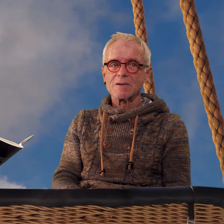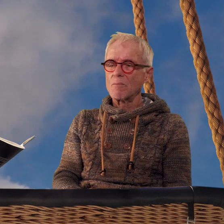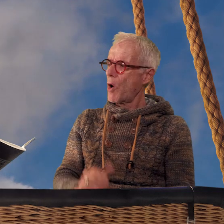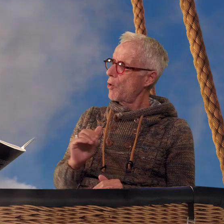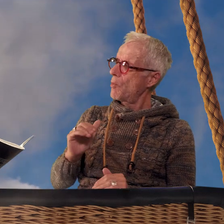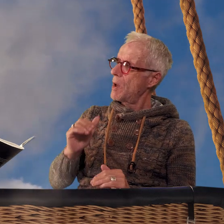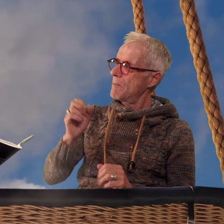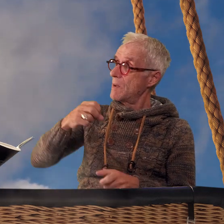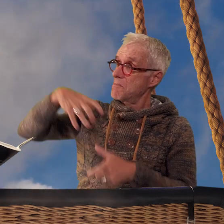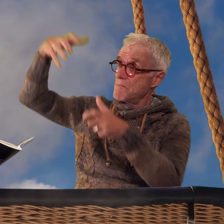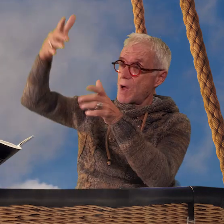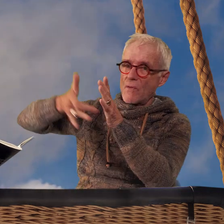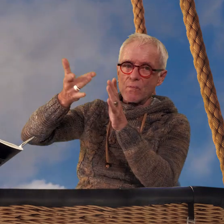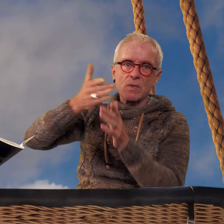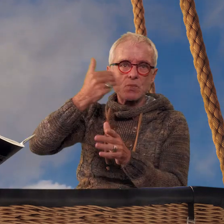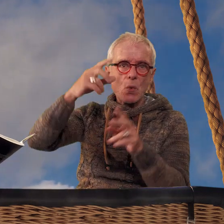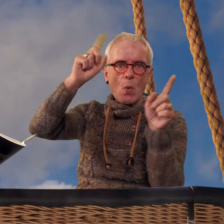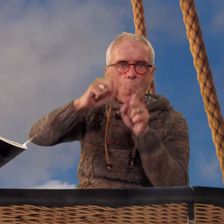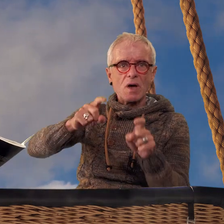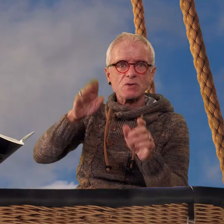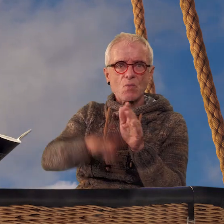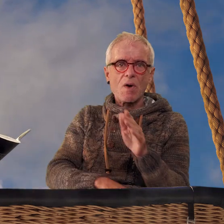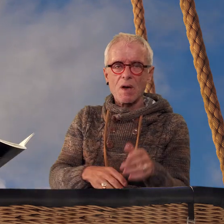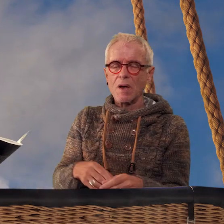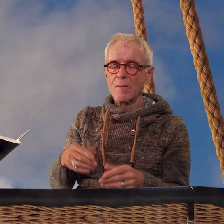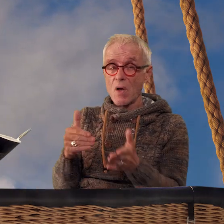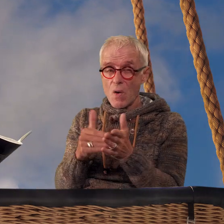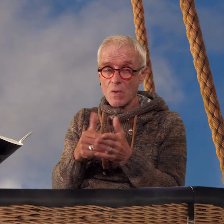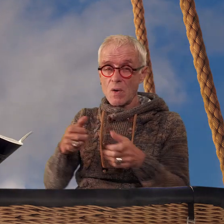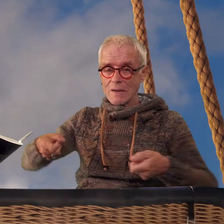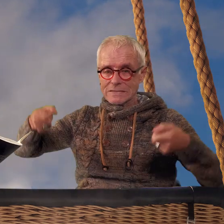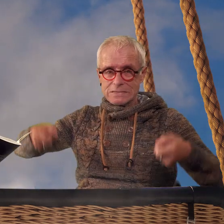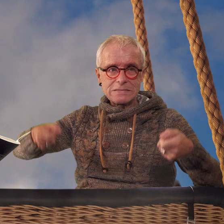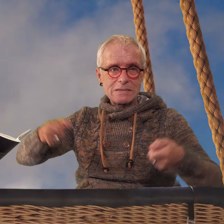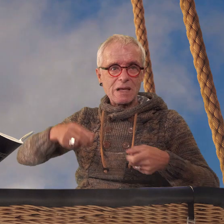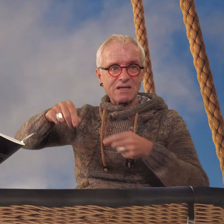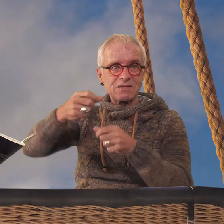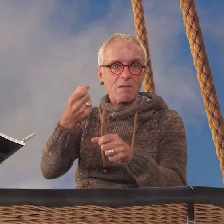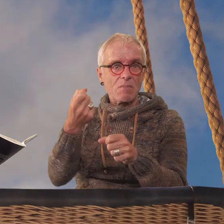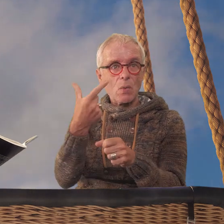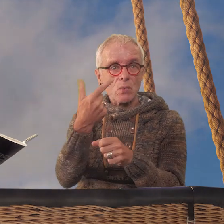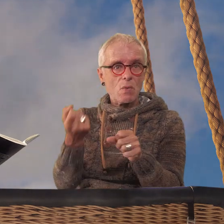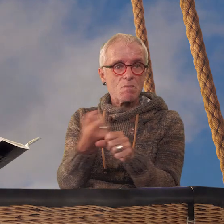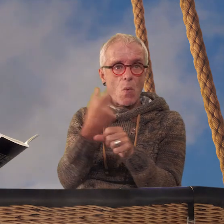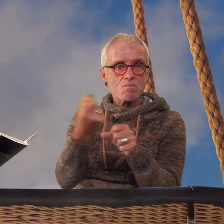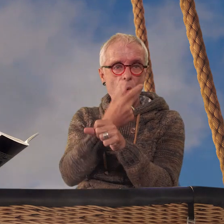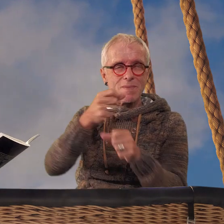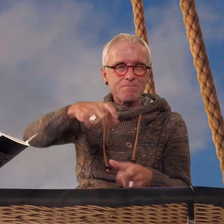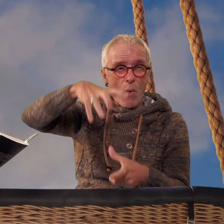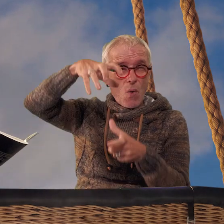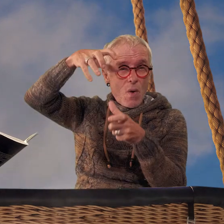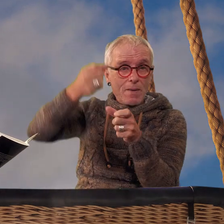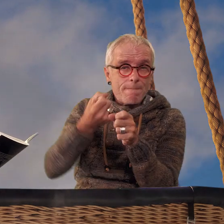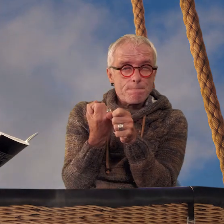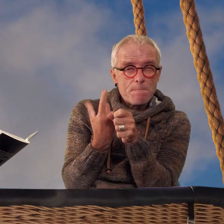monter, nous lui échapperons plus sûrement. Et deux nouveaux sacs de sable s'en allèrent dans l'espace. Le ballon s